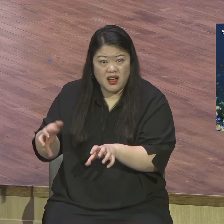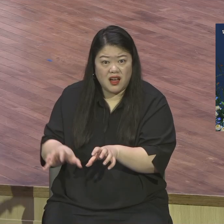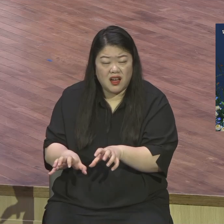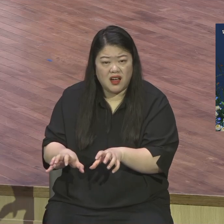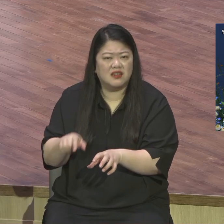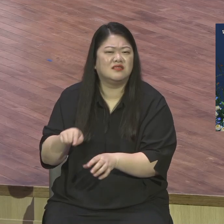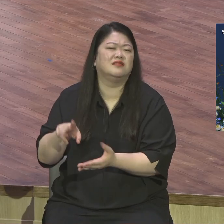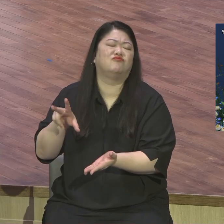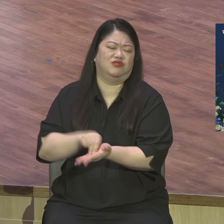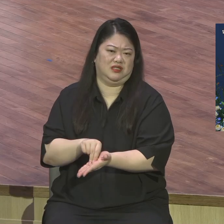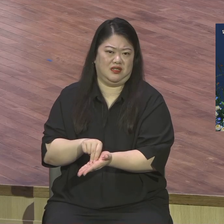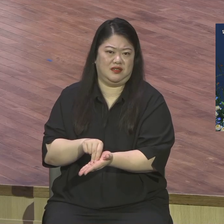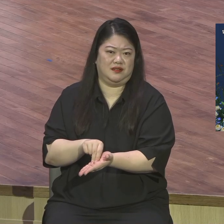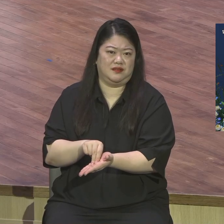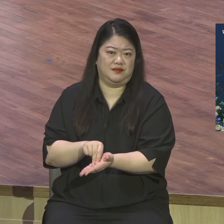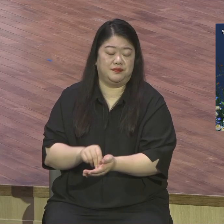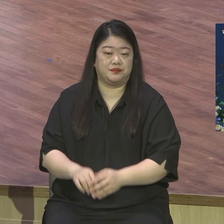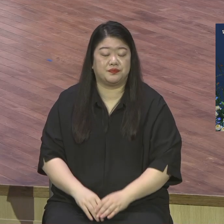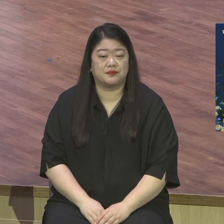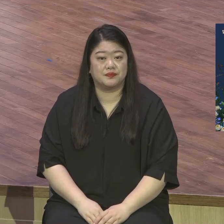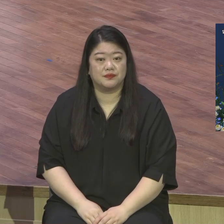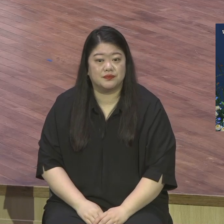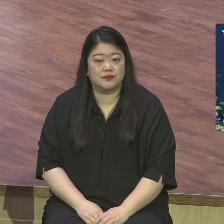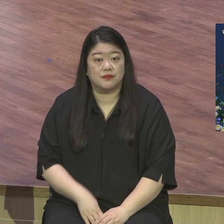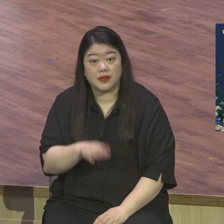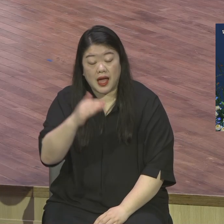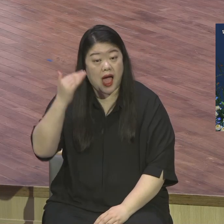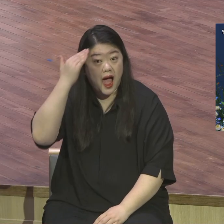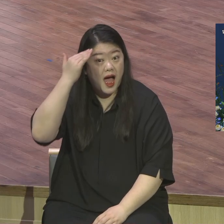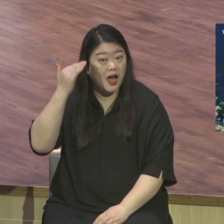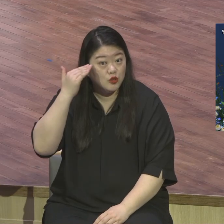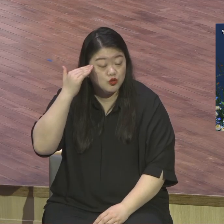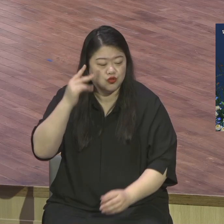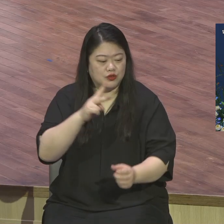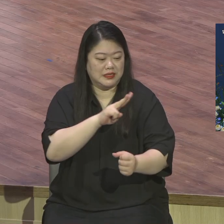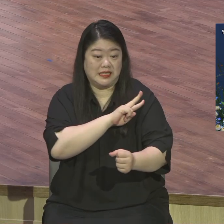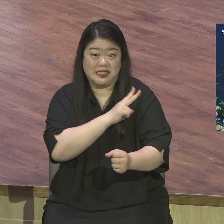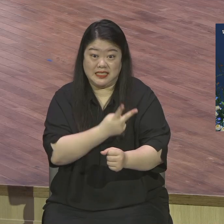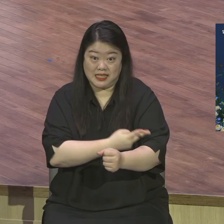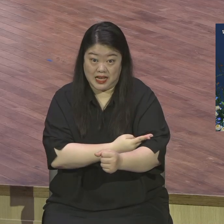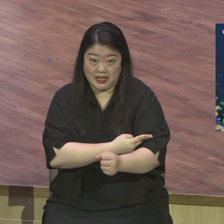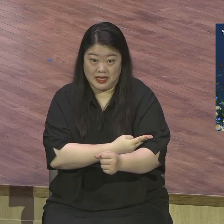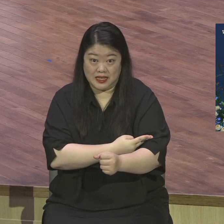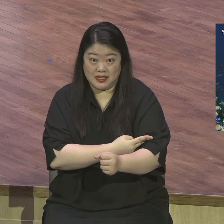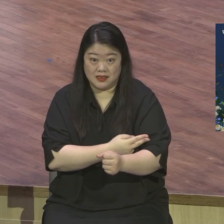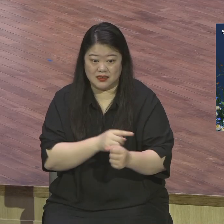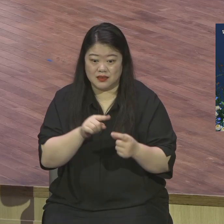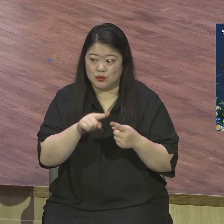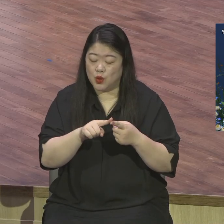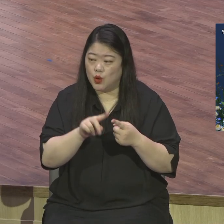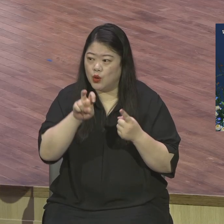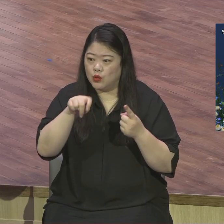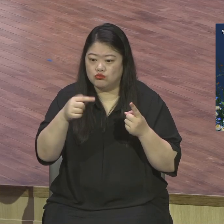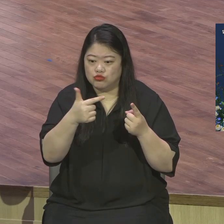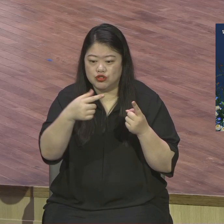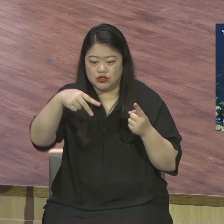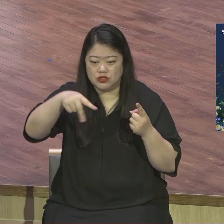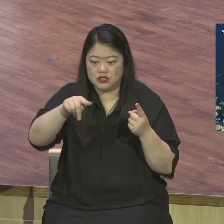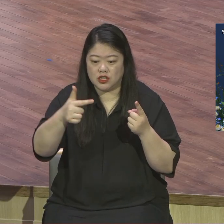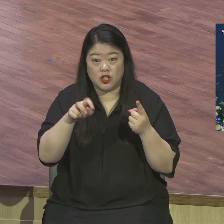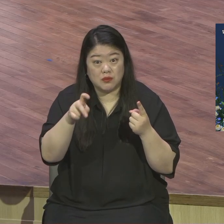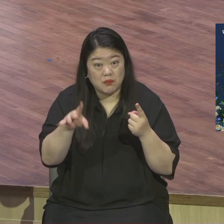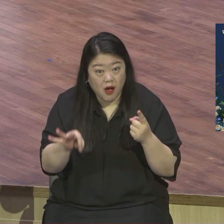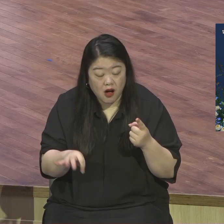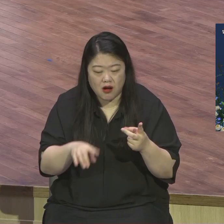우리나라의 소문난 이단들은 특징이 소문난 이단들 문수명 박태선 무슨